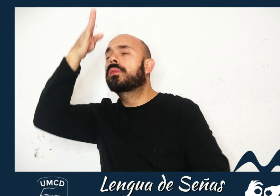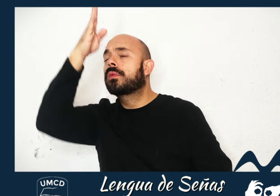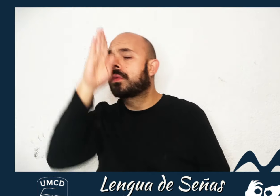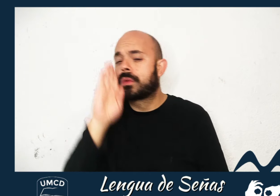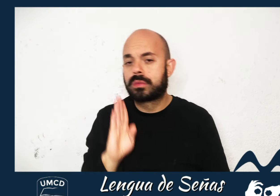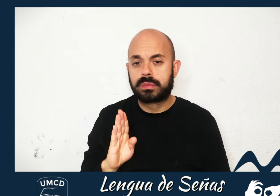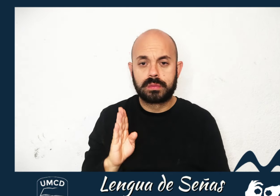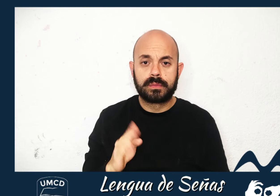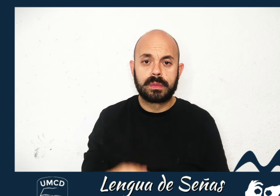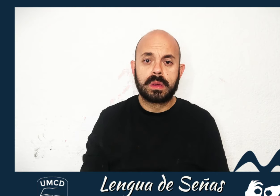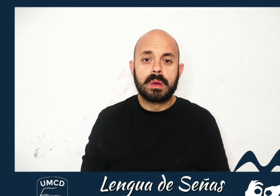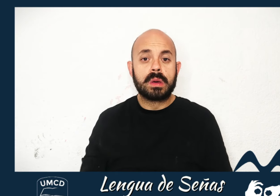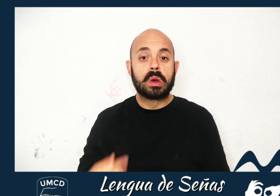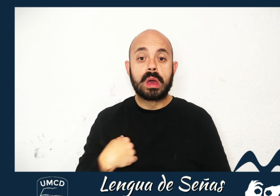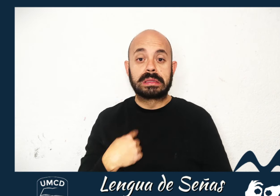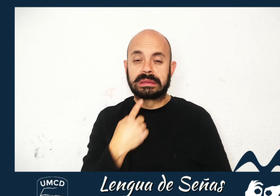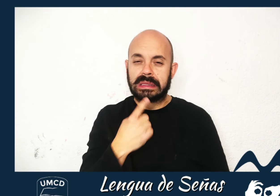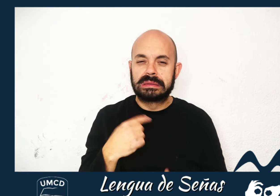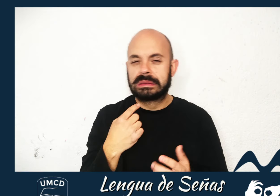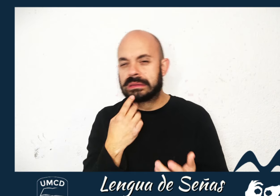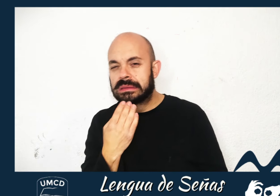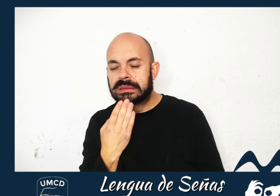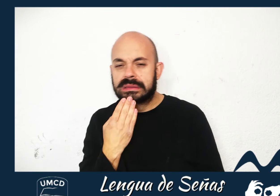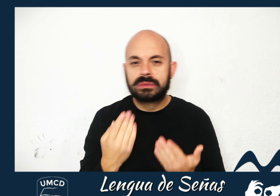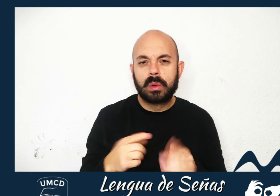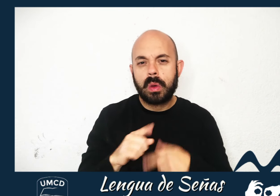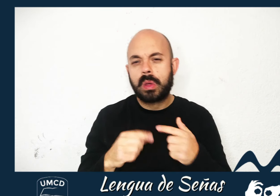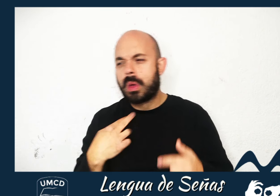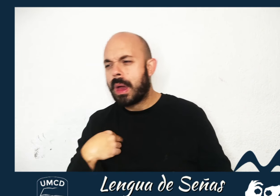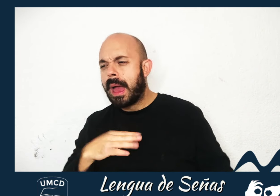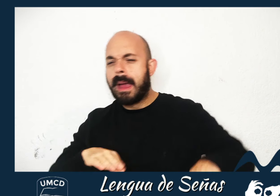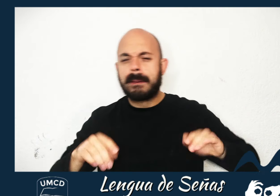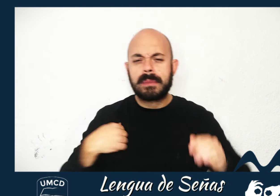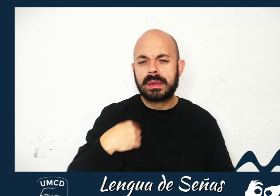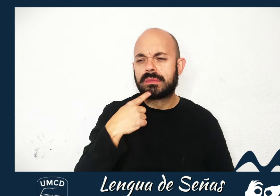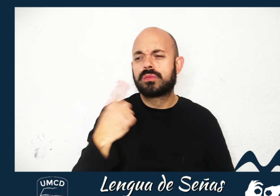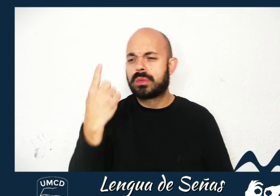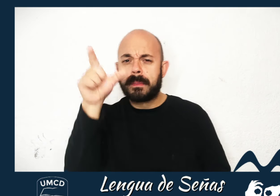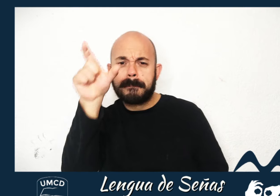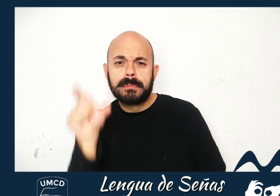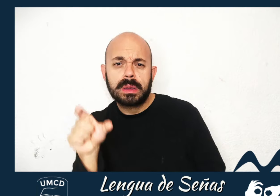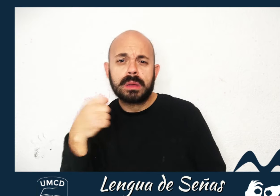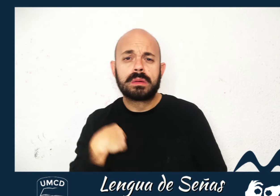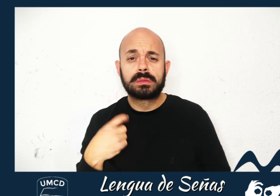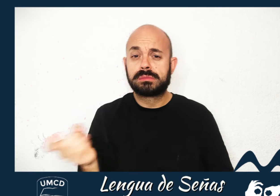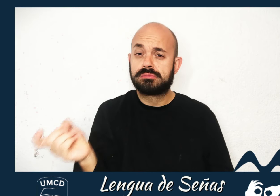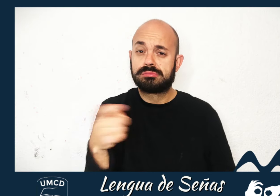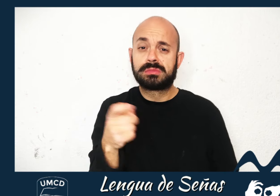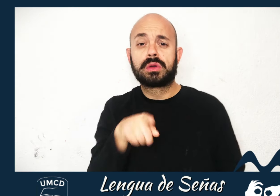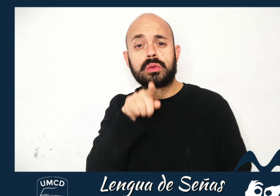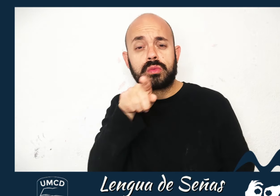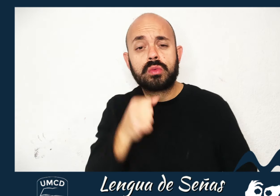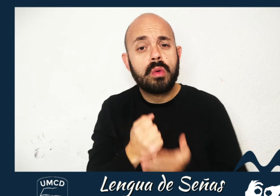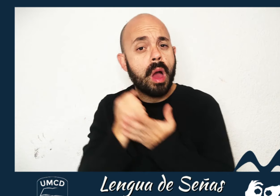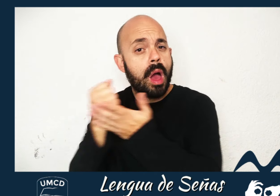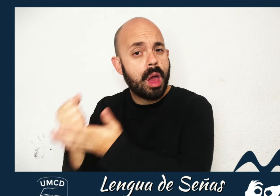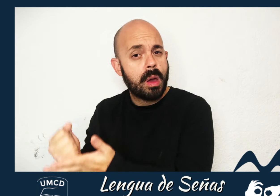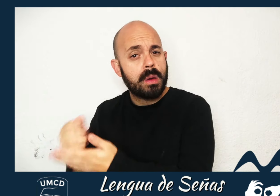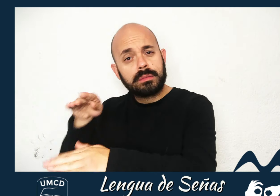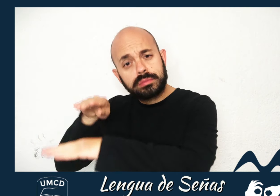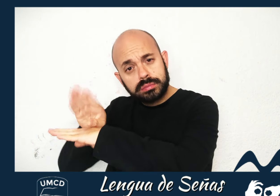posibilidad. Quiere decir de que habrá momentos cuando se presentará una persona que realmente necesita de nuestra ayuda. Si está en